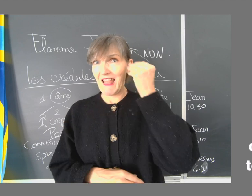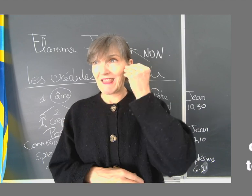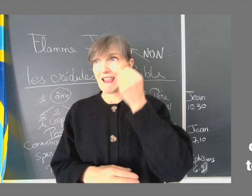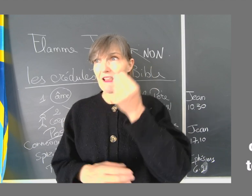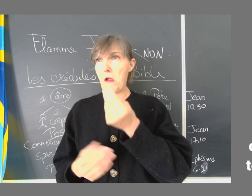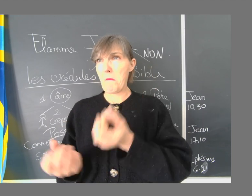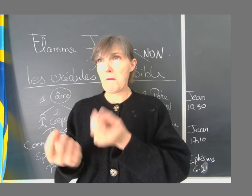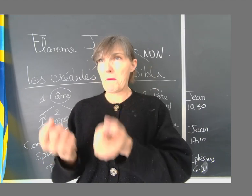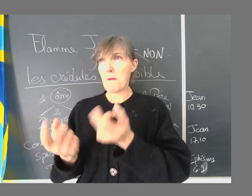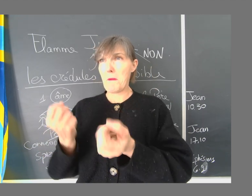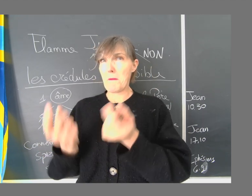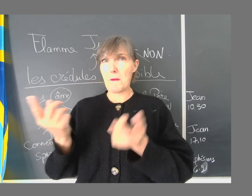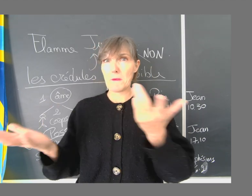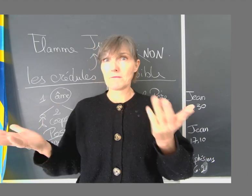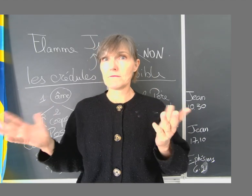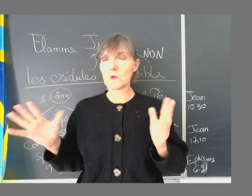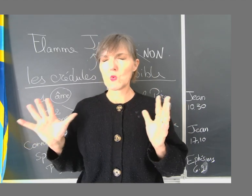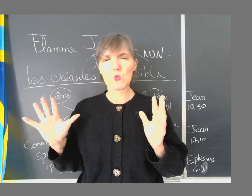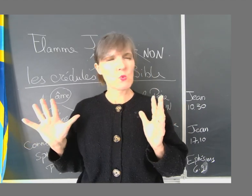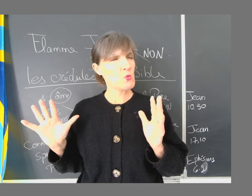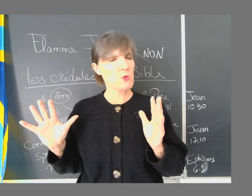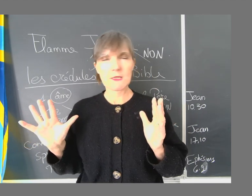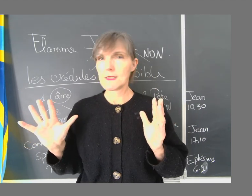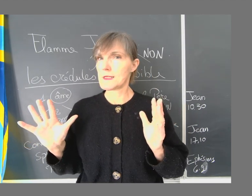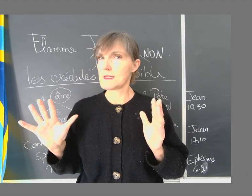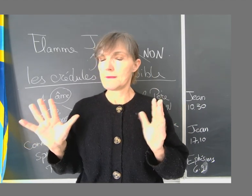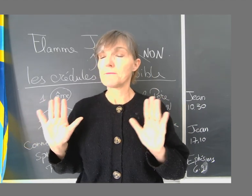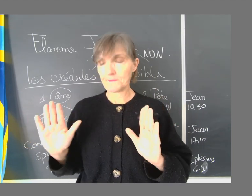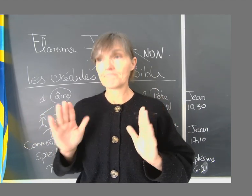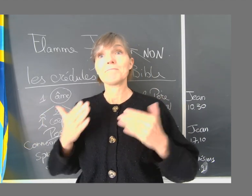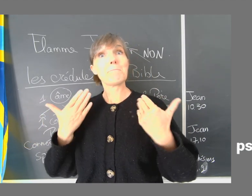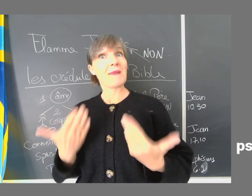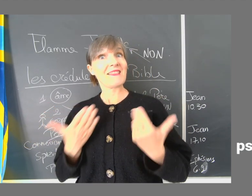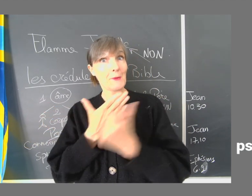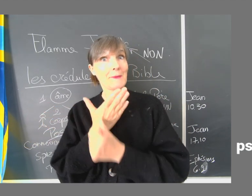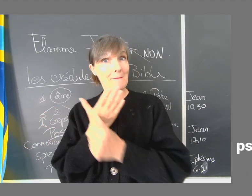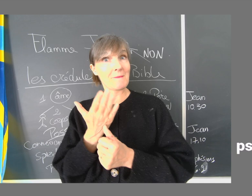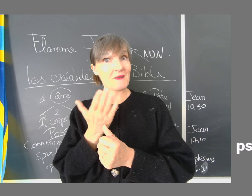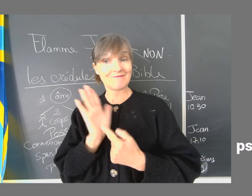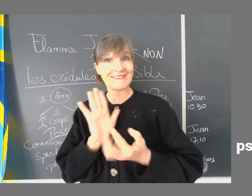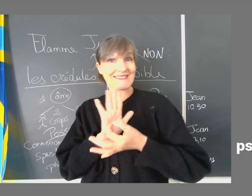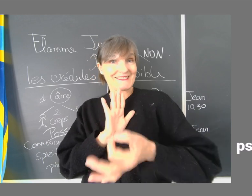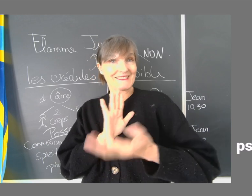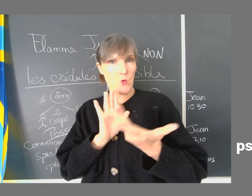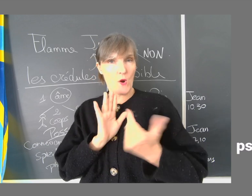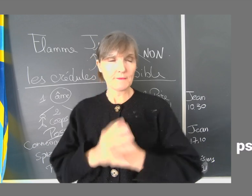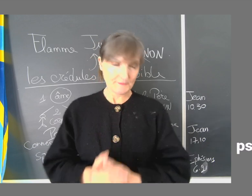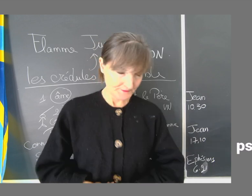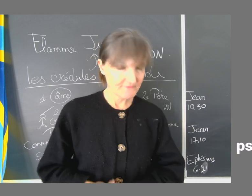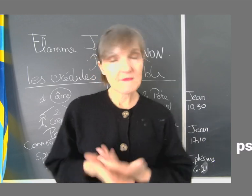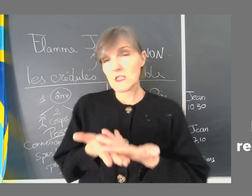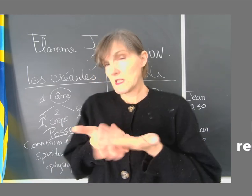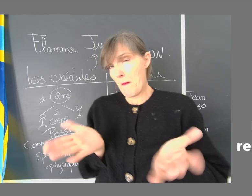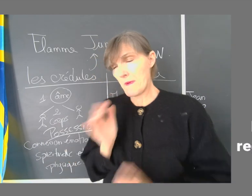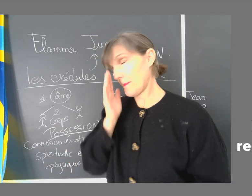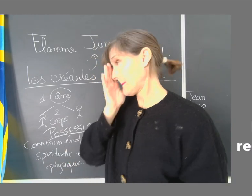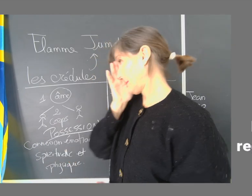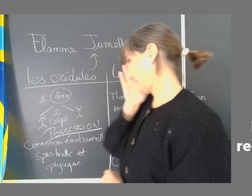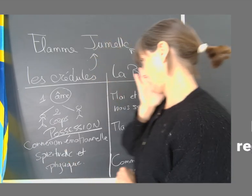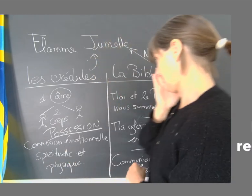non dite par ces groupes spirituels et il ya des problèmes psychiatriques quand même maintenant on va regarder